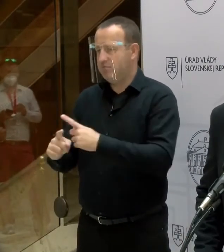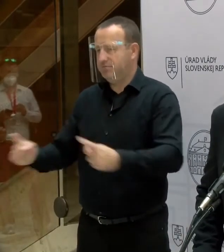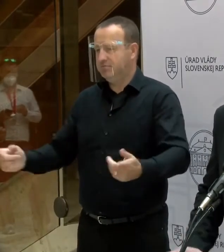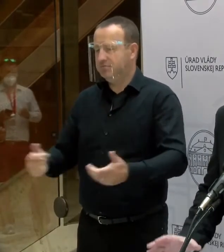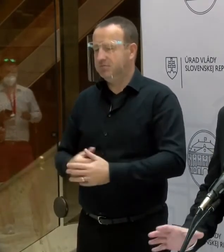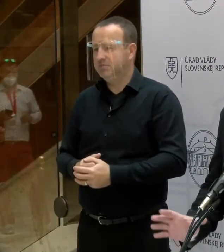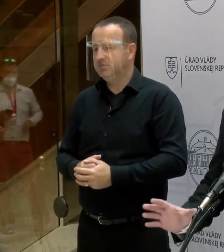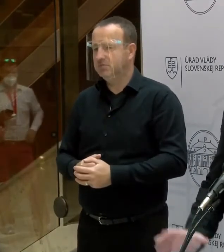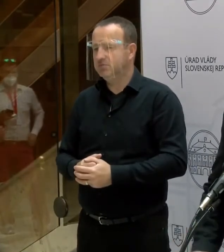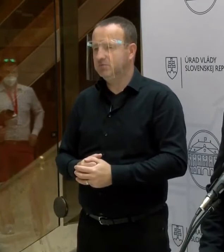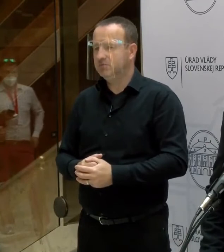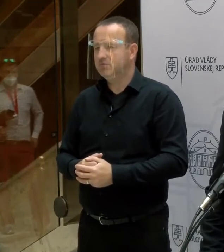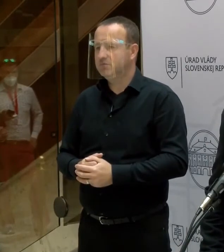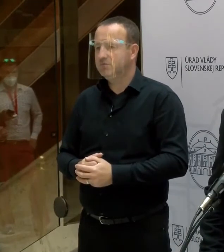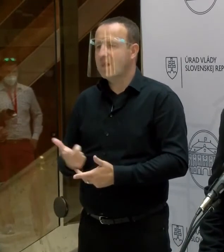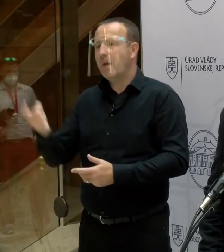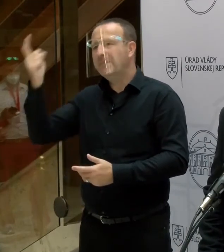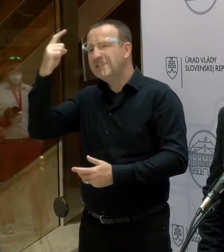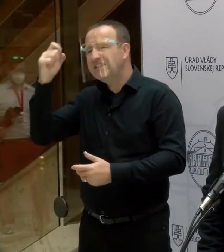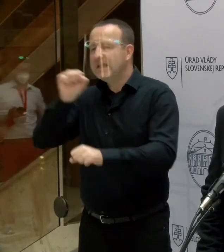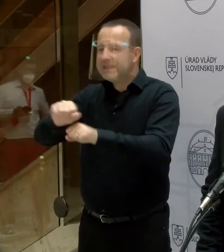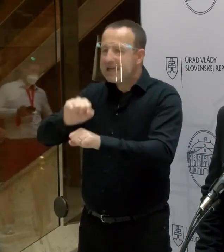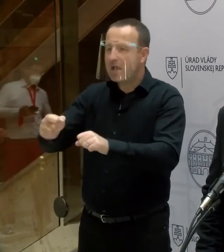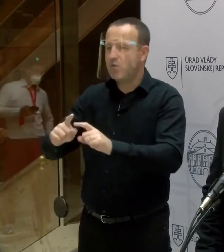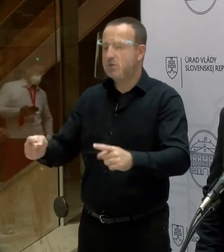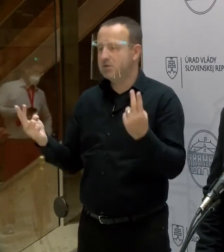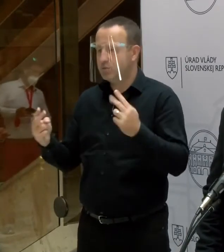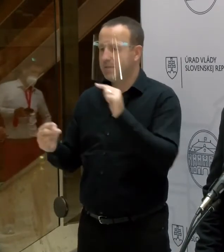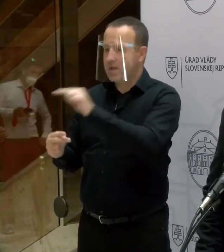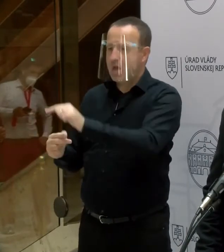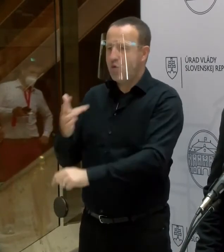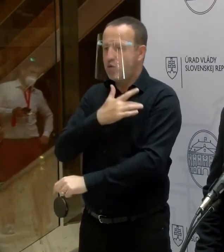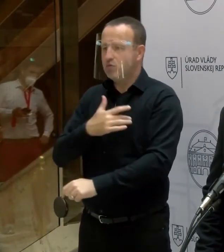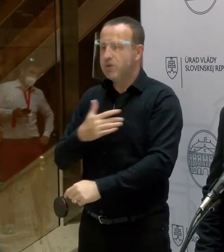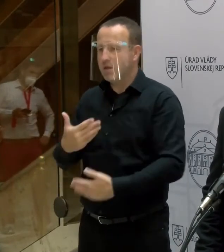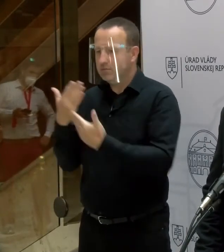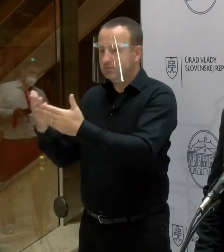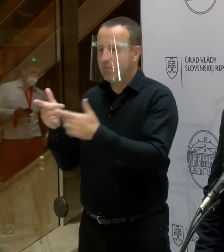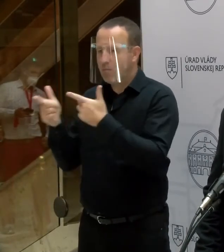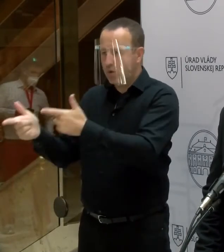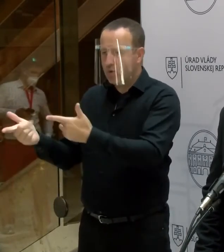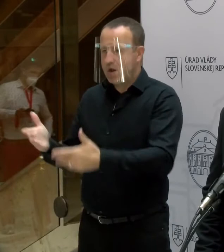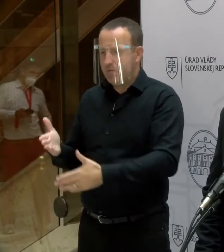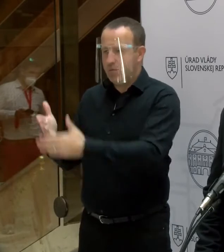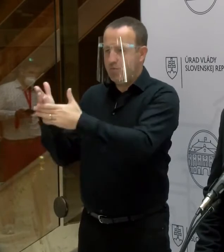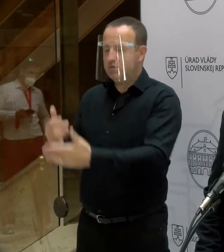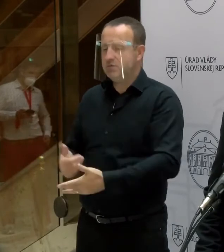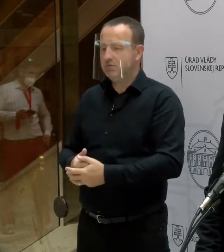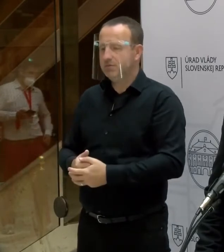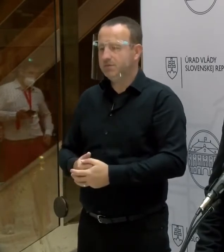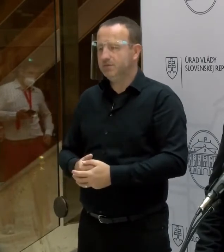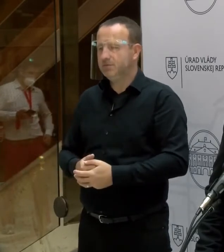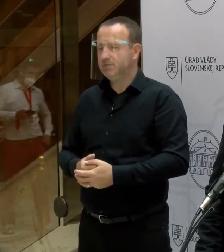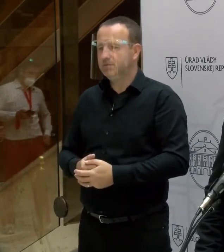alebo akýkoľvek spôsob aj psychického týrania, my samozrejme takej osobe poskytujeme podporu a všemožne sa jej snažíme